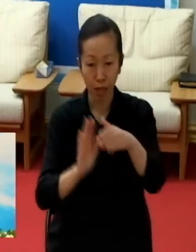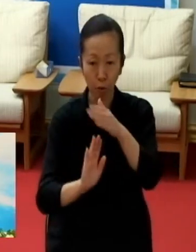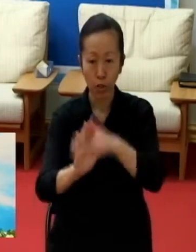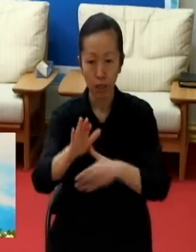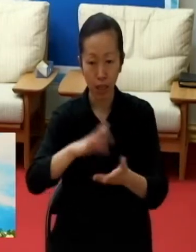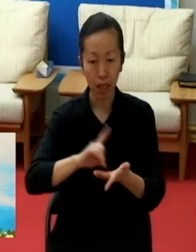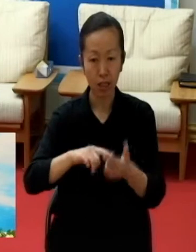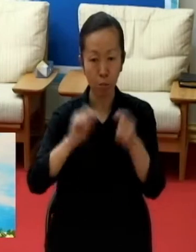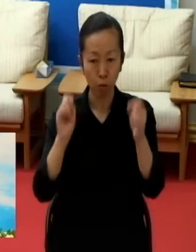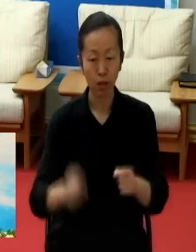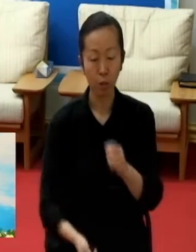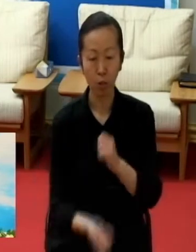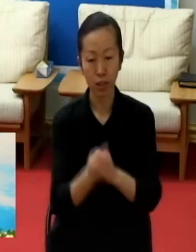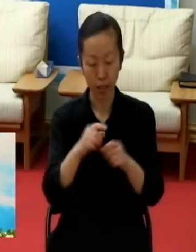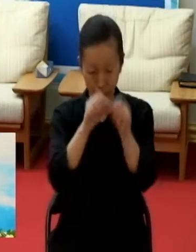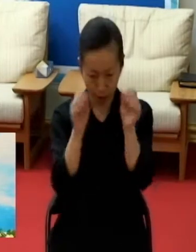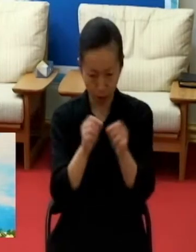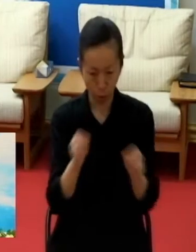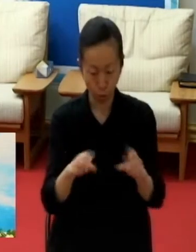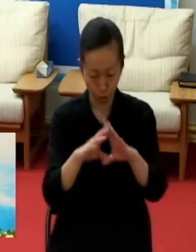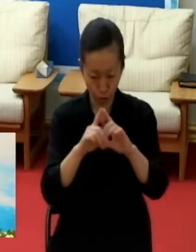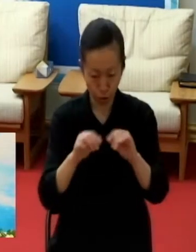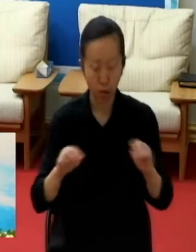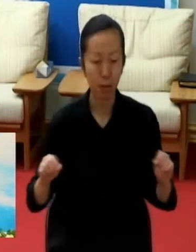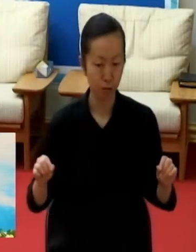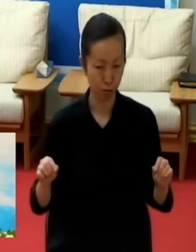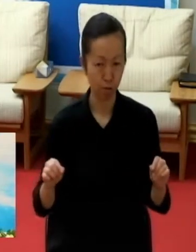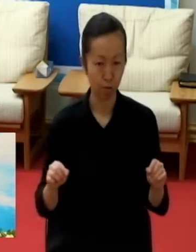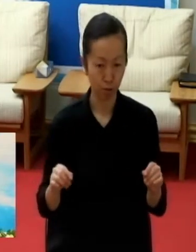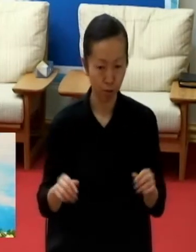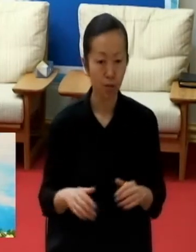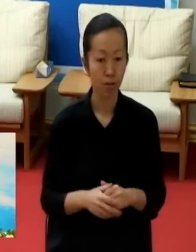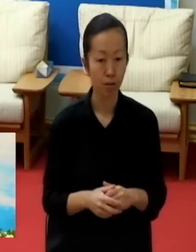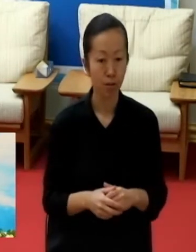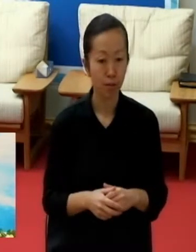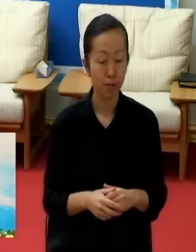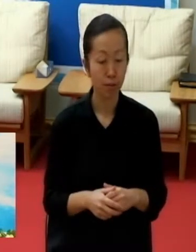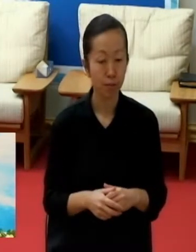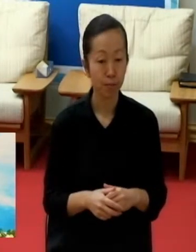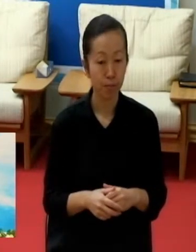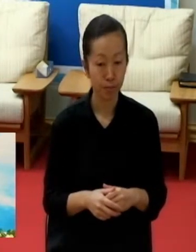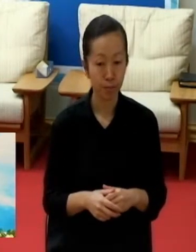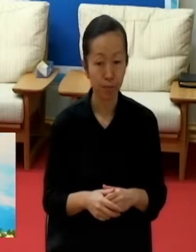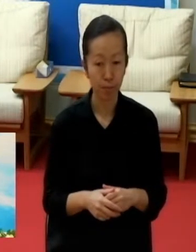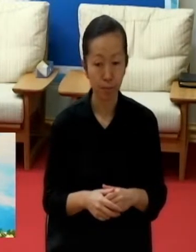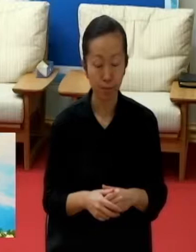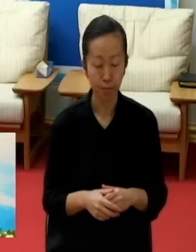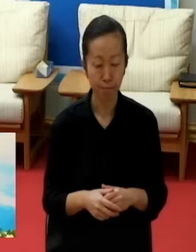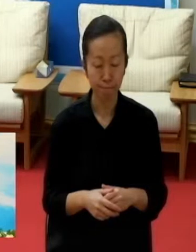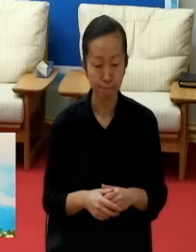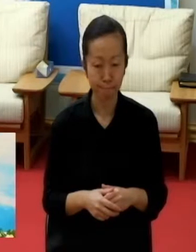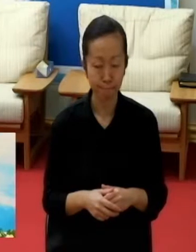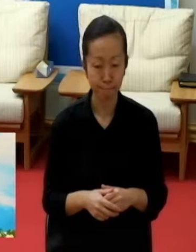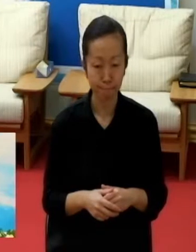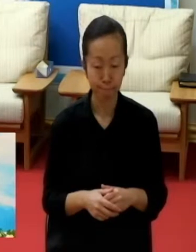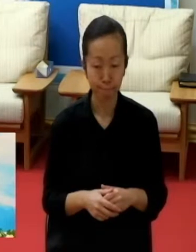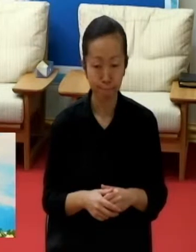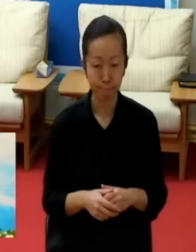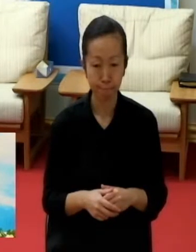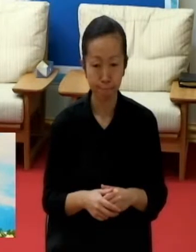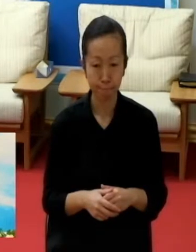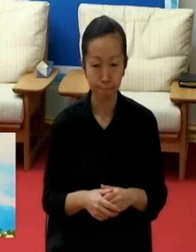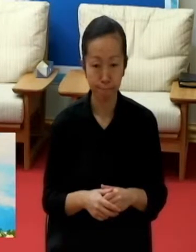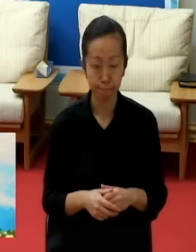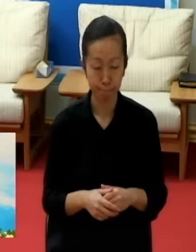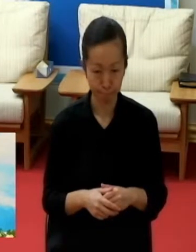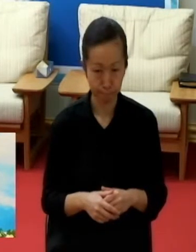来て結局崩れてしまうんです。 그래서 인생은 어디서 와서 왜 살며 무엇을 하며 무엇을 남길 것인가에 대한 질문에 대한 해답이